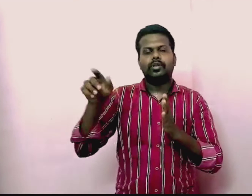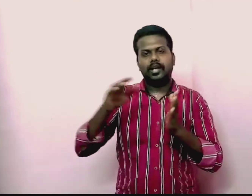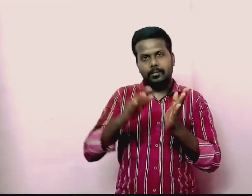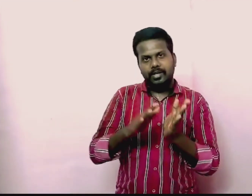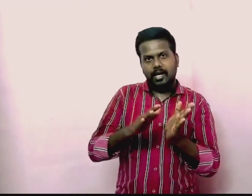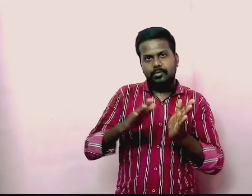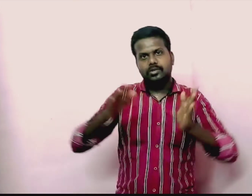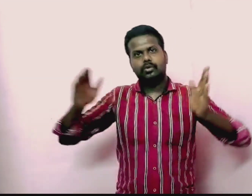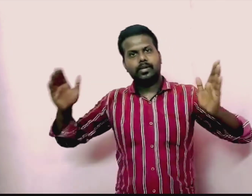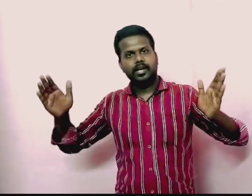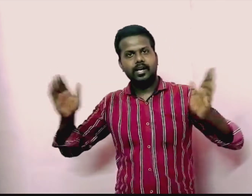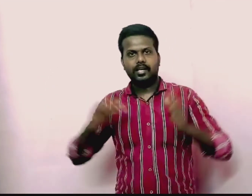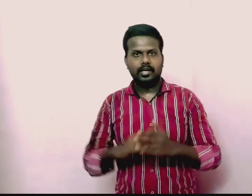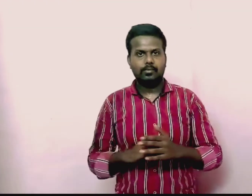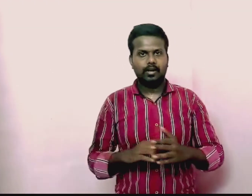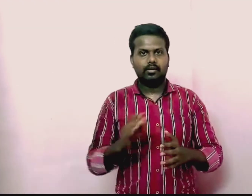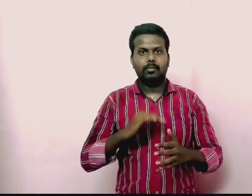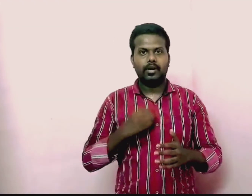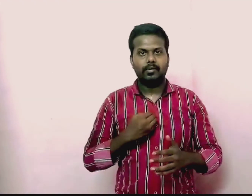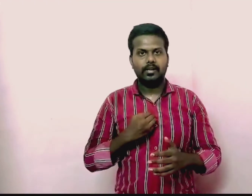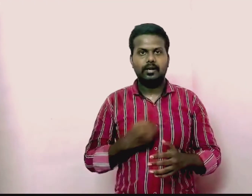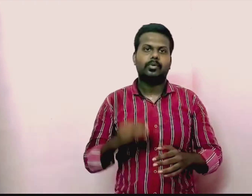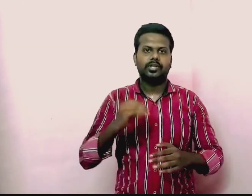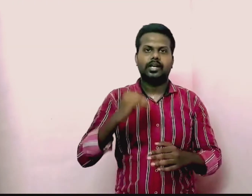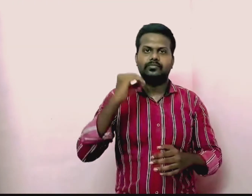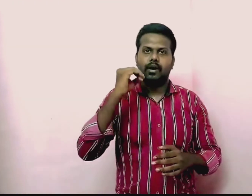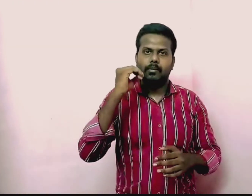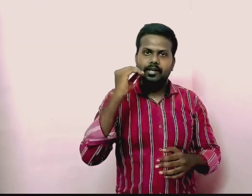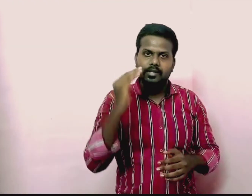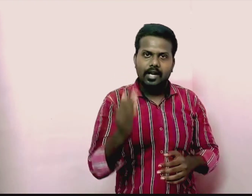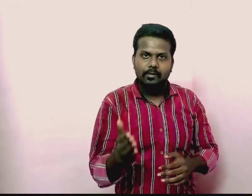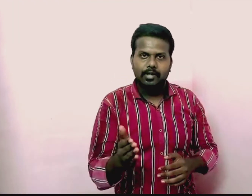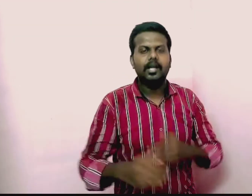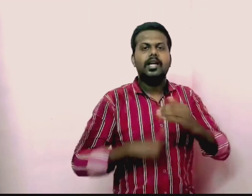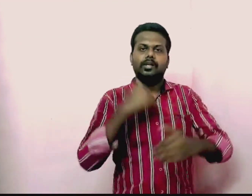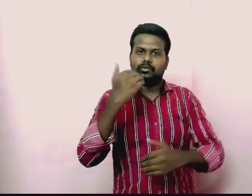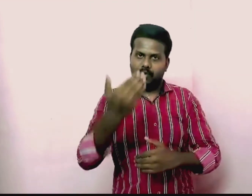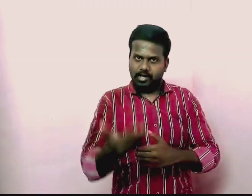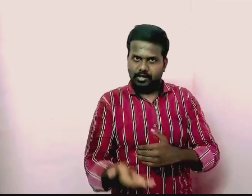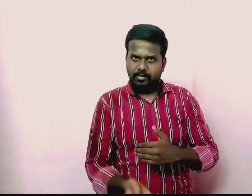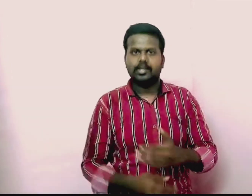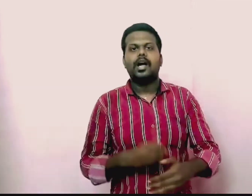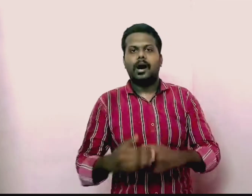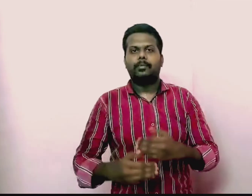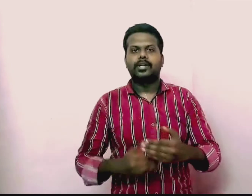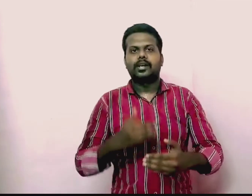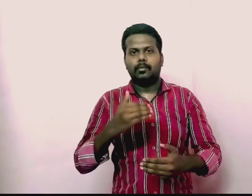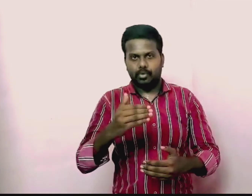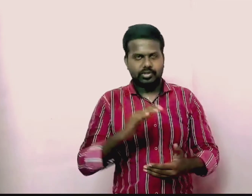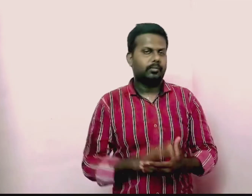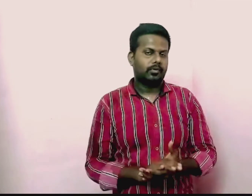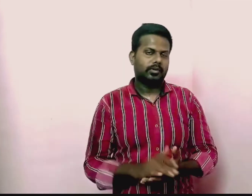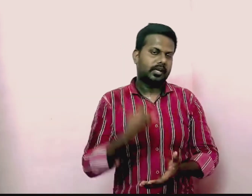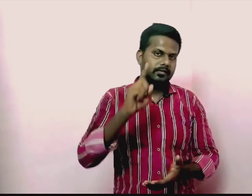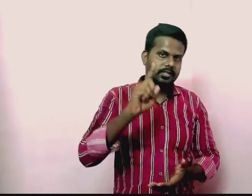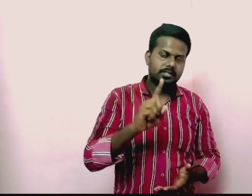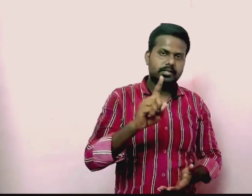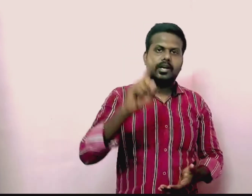0+14 அப்படின்னு ஆரம்பிச்சு ஒரு 14 இலக்க நம்பரா இருக்கும். அப்ப நம்ம என்ன நினைப்போம், இது கன்ஃபார்மா இங்கிலாந்து நம்பர் தான், இது ஒரு ஃபாரின் நம்பர் தான் அப்படின்ற அப்ரோச்ல போவோம். தயவு செஞ்சு